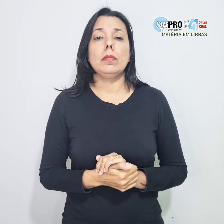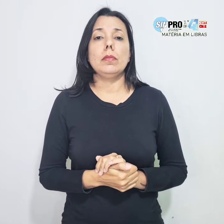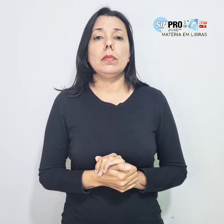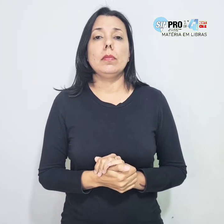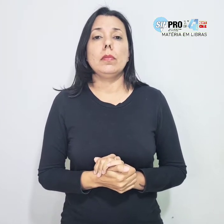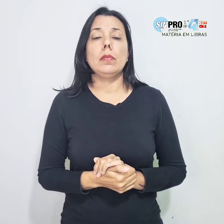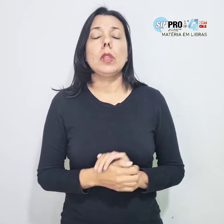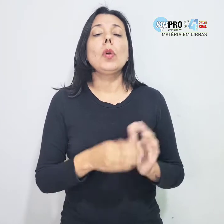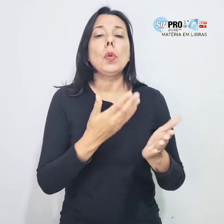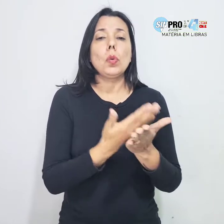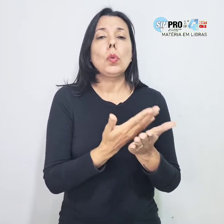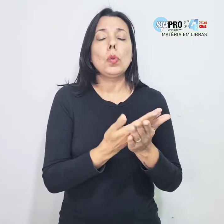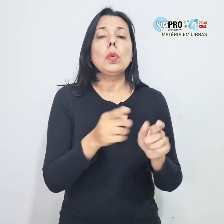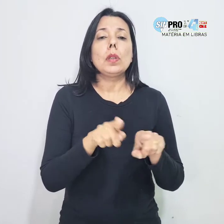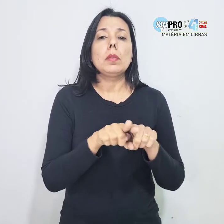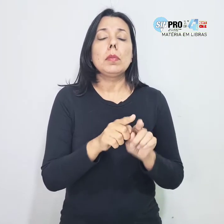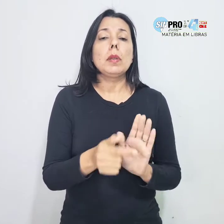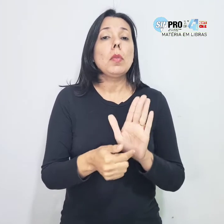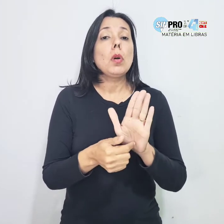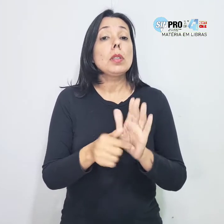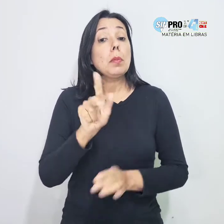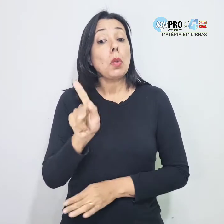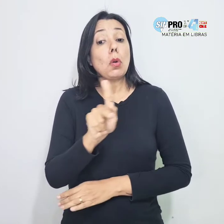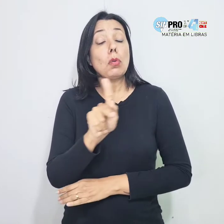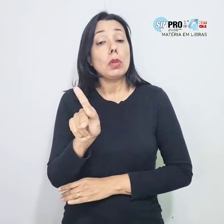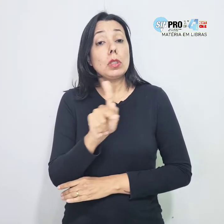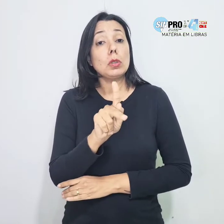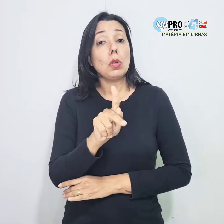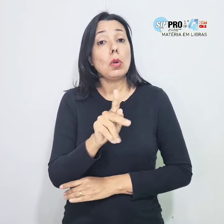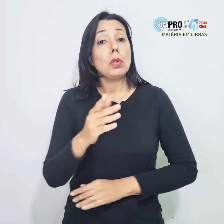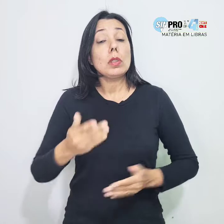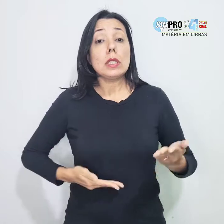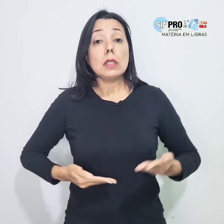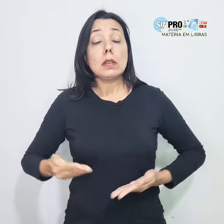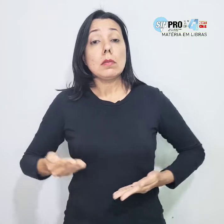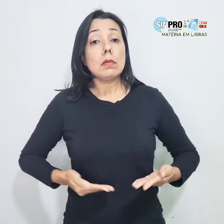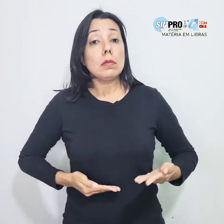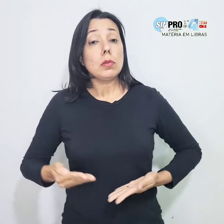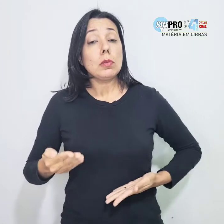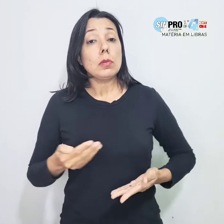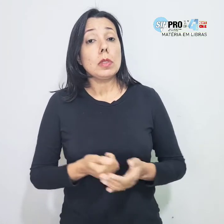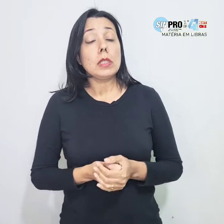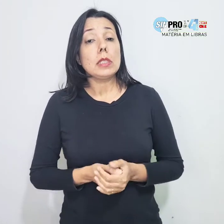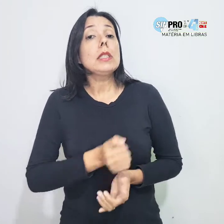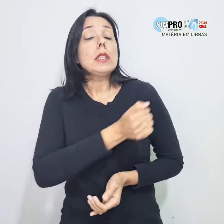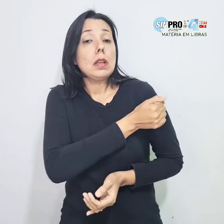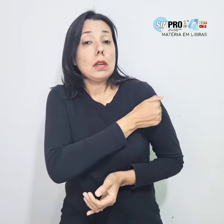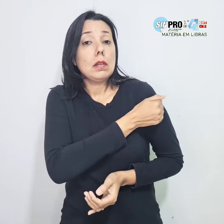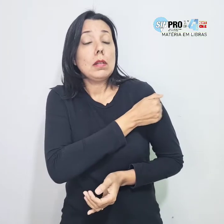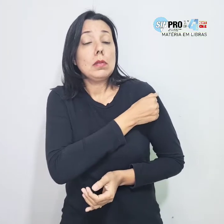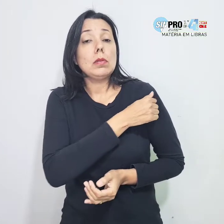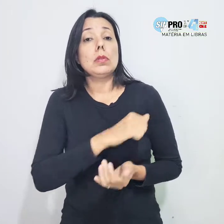Os estudos também mostram que professores, funcionários e alunos de